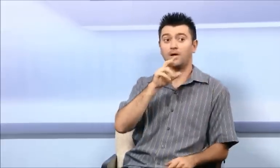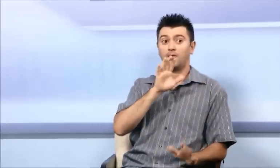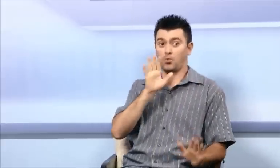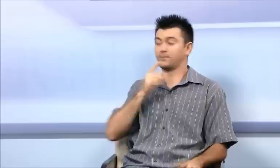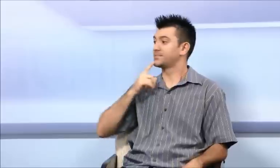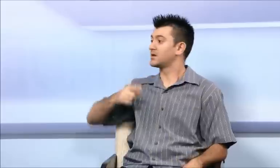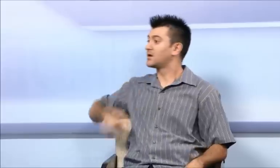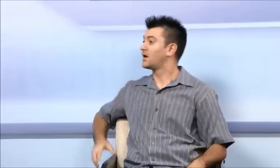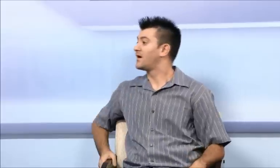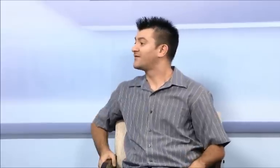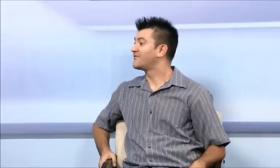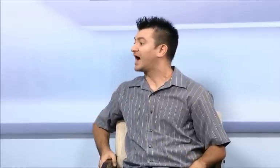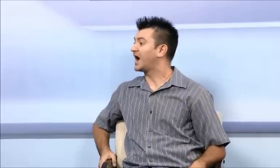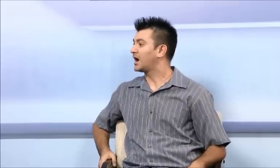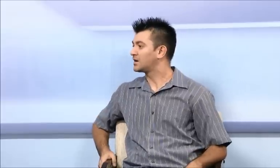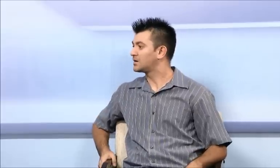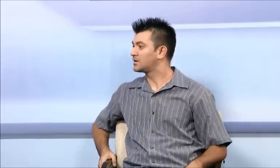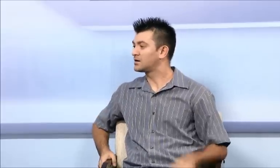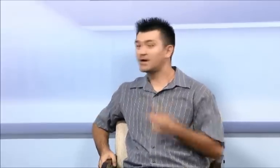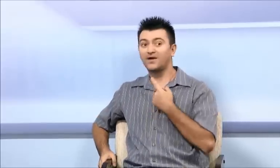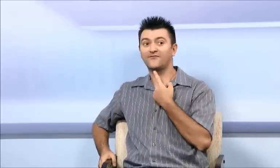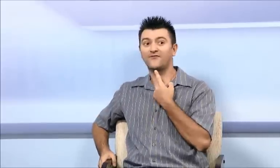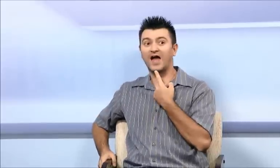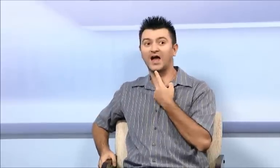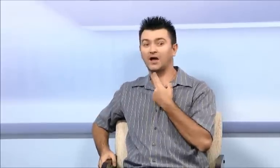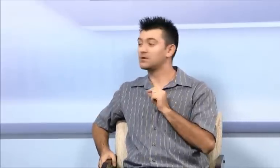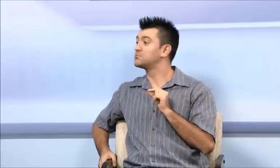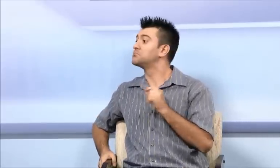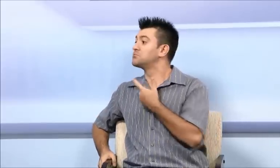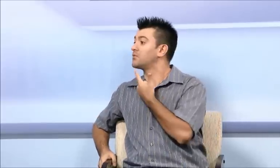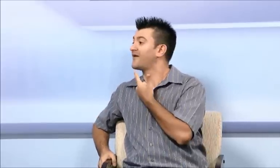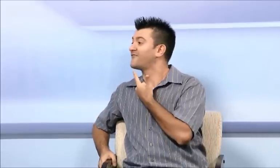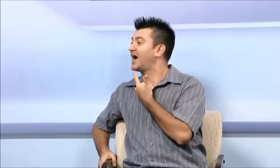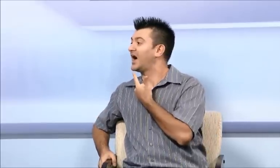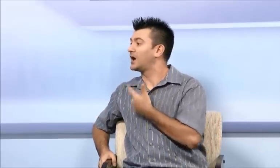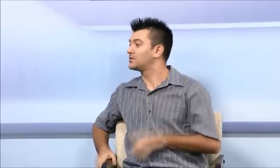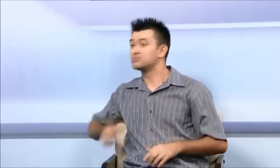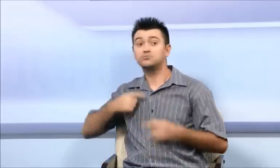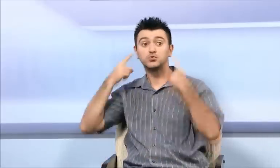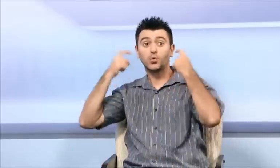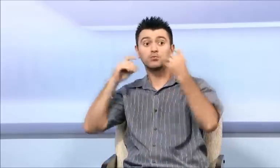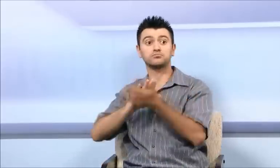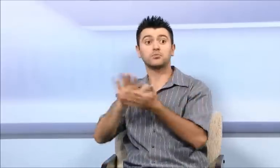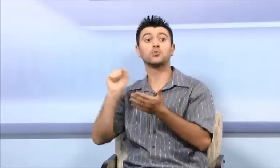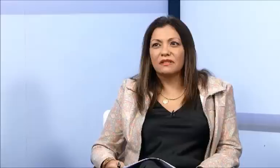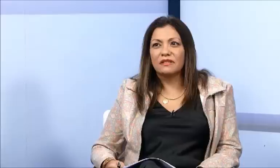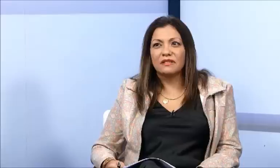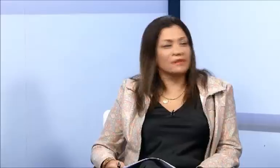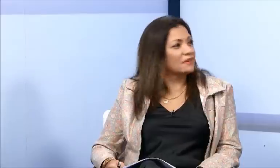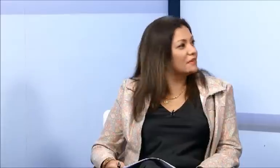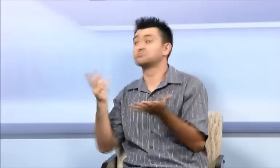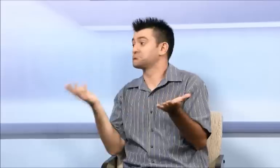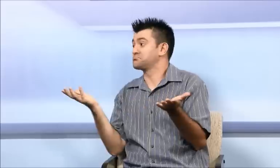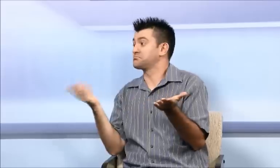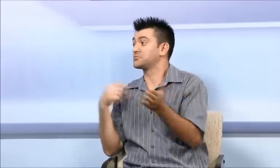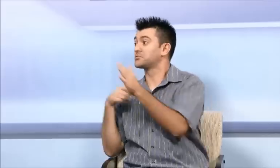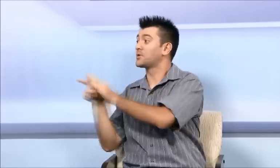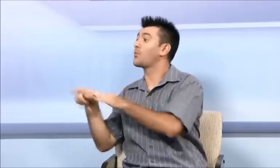som. Por exemplo, eu vou falar com você, o que eu estou falando? Faca? Faca?